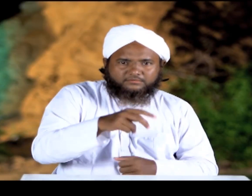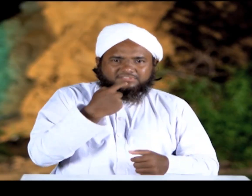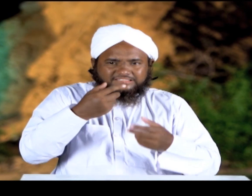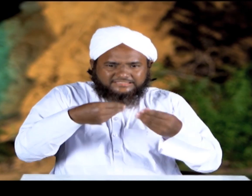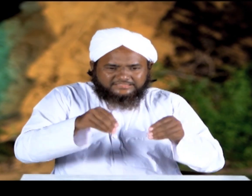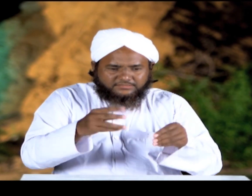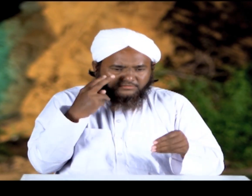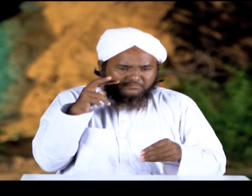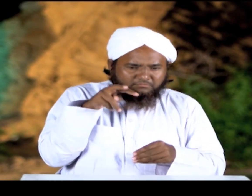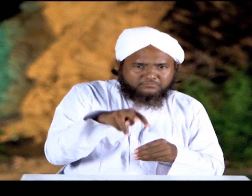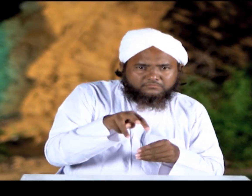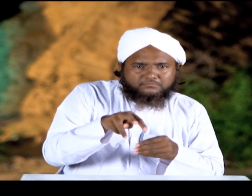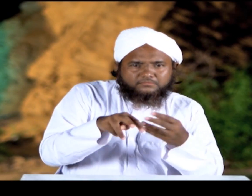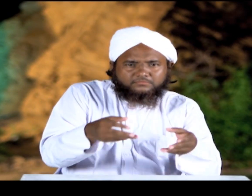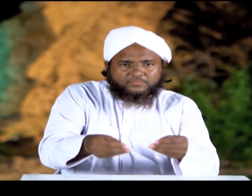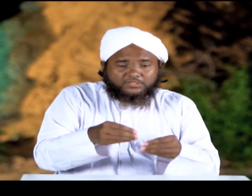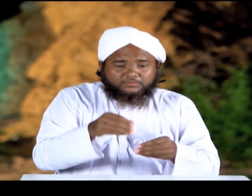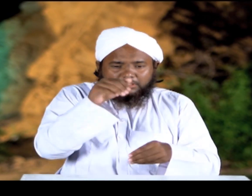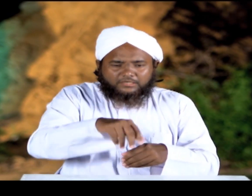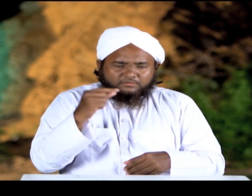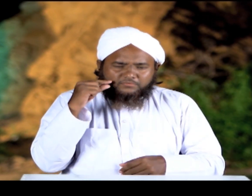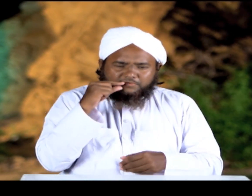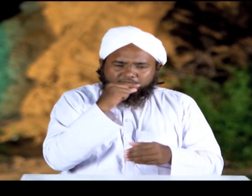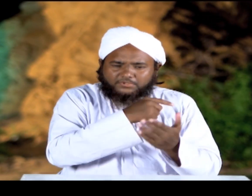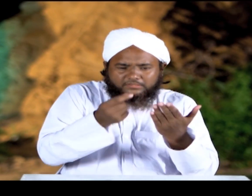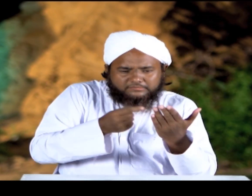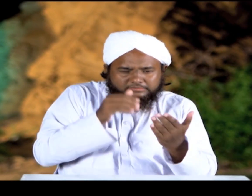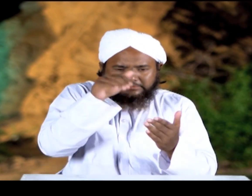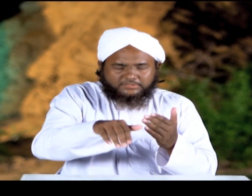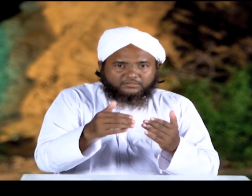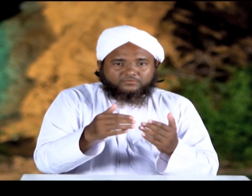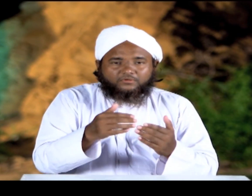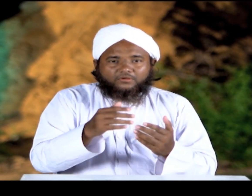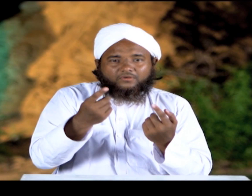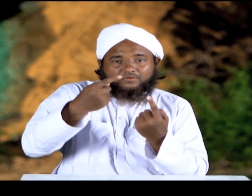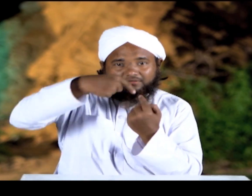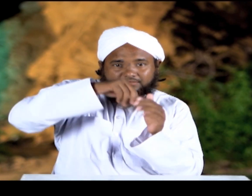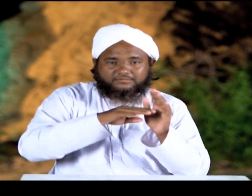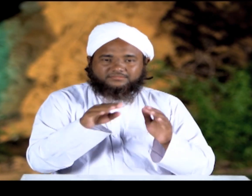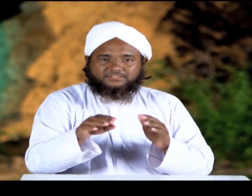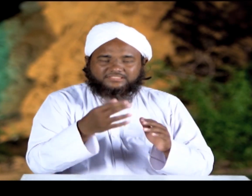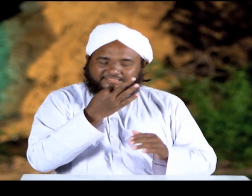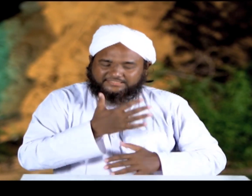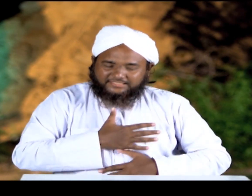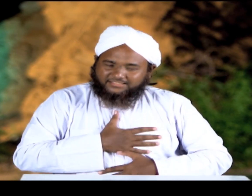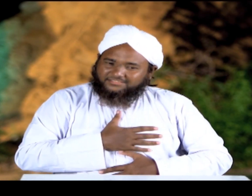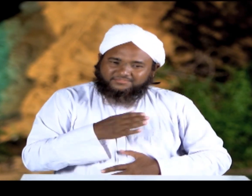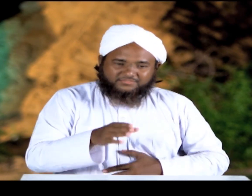ایک کاغذ پر نظر پڑی جس پر بسم اللہ الرحمن الرحیم لکھا ہوا تھا۔ آپ رحمۃ اللہ علیہ نے تعظیماً اٹھا لیا